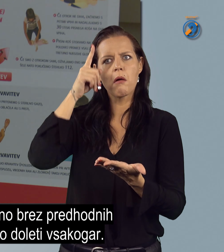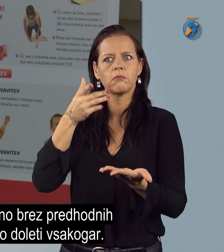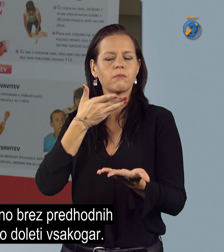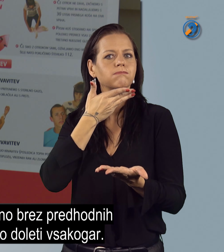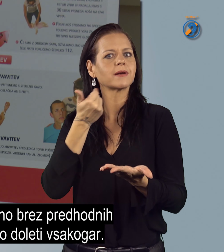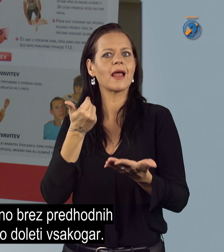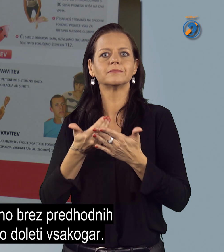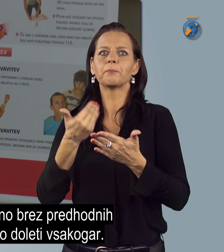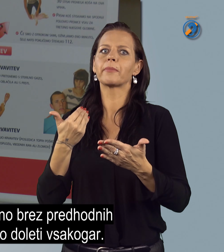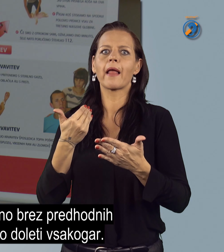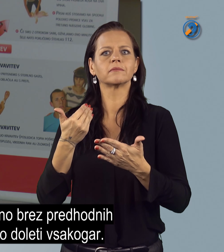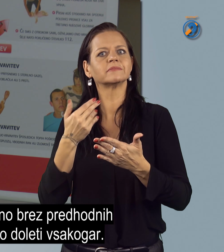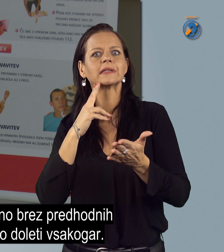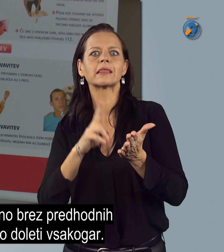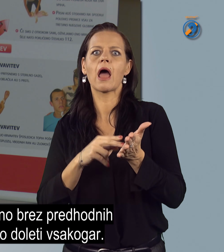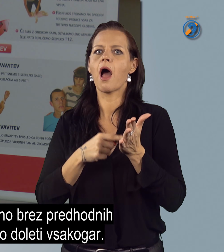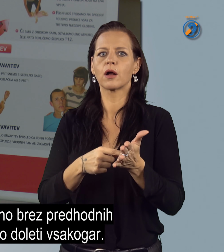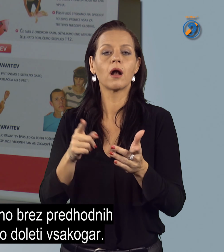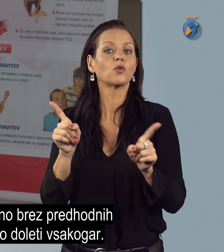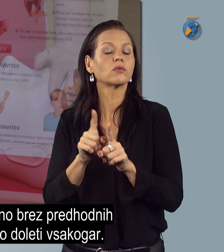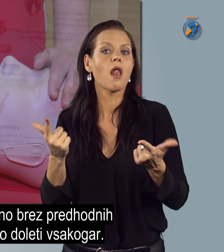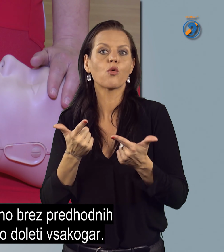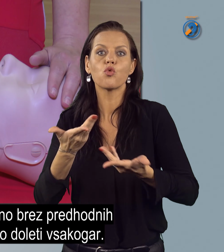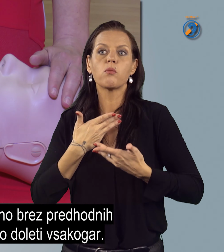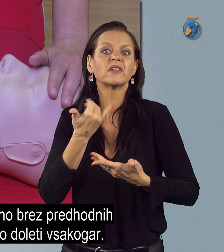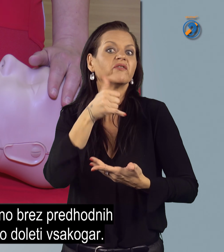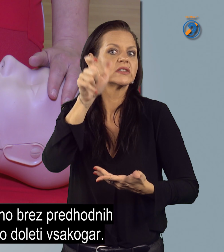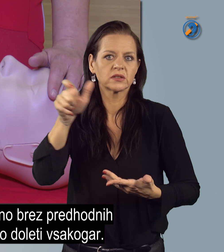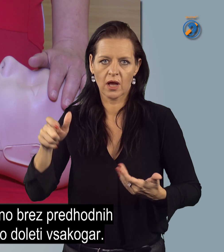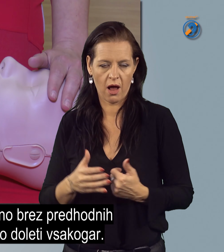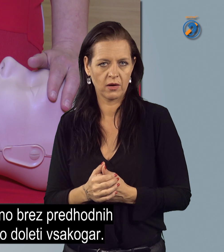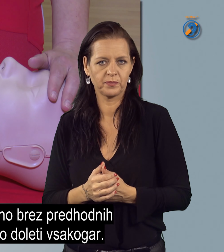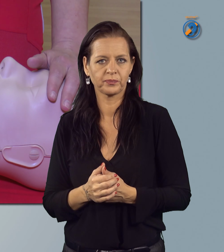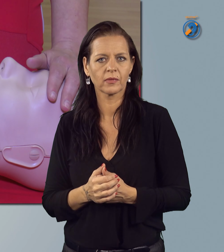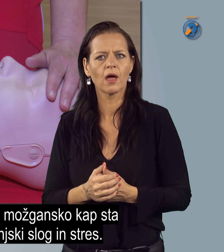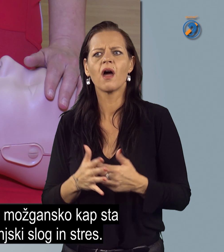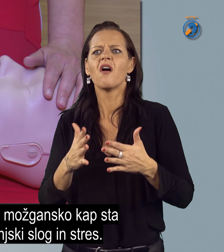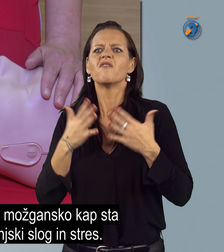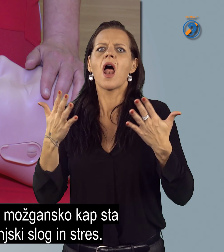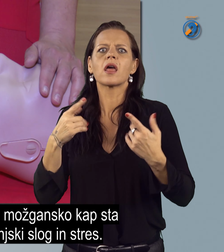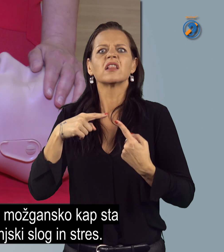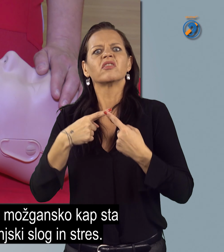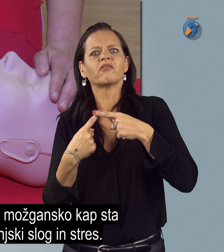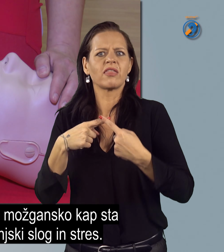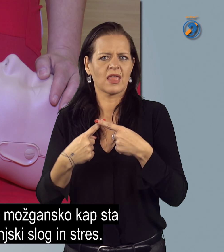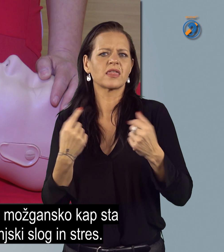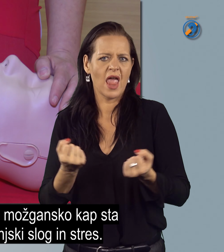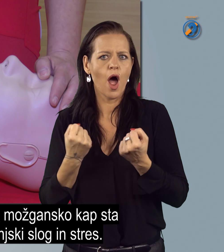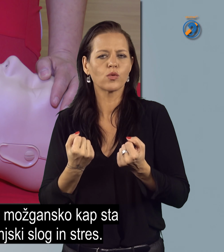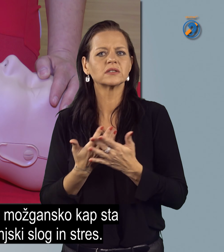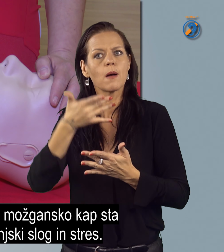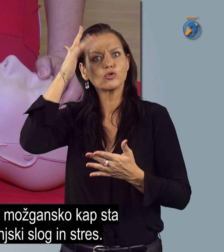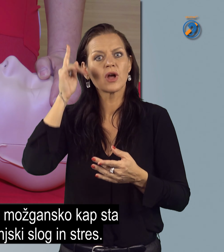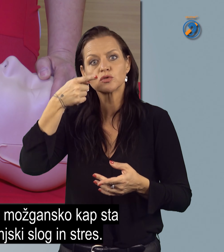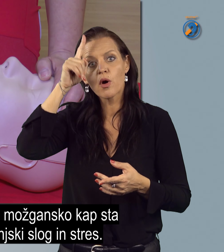Zgodi se nenadno brez predhodnih znakov in lahko doleti vsakogar. Velik dejavnik za možgansko kap